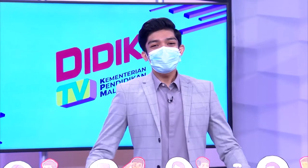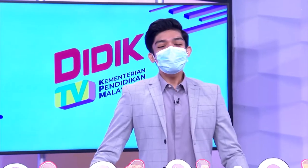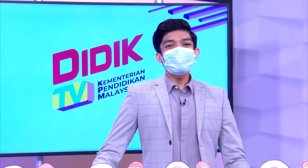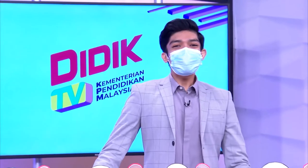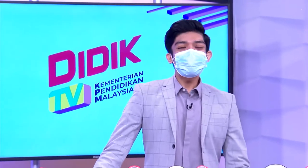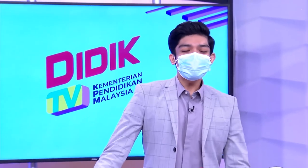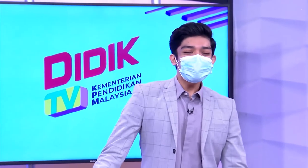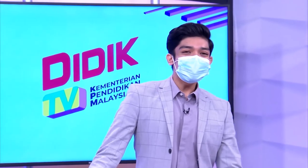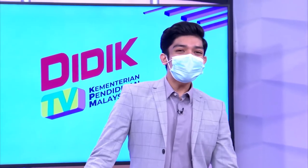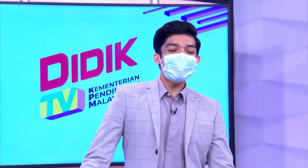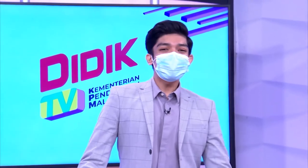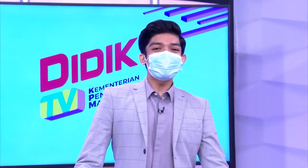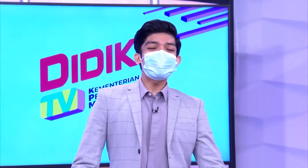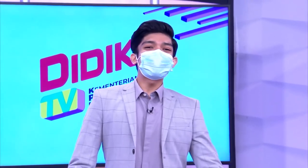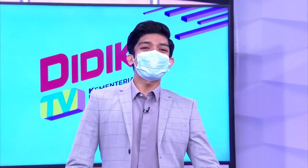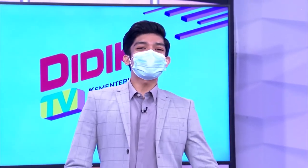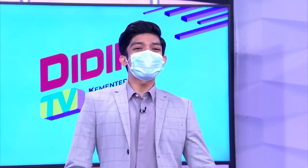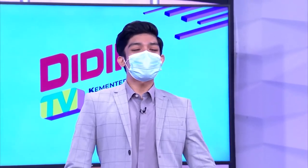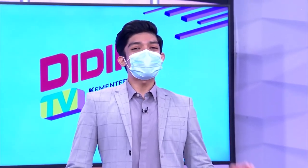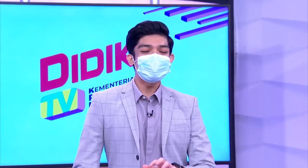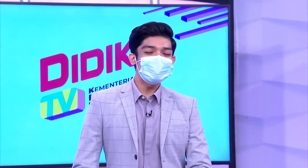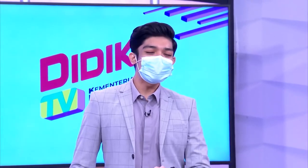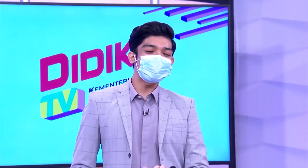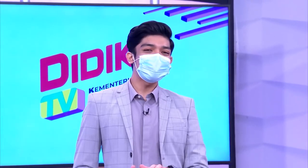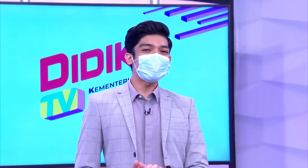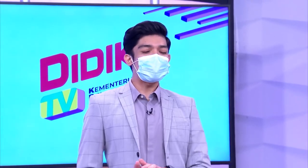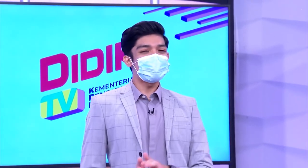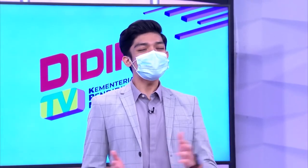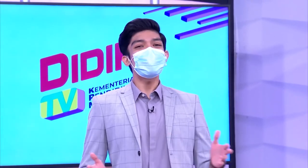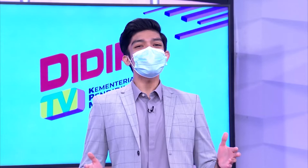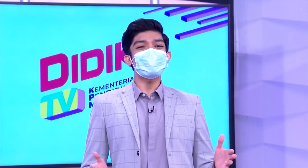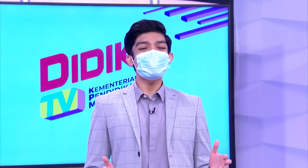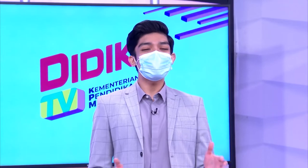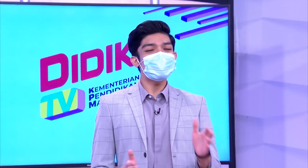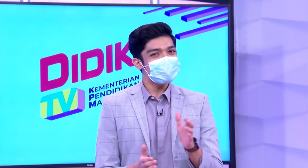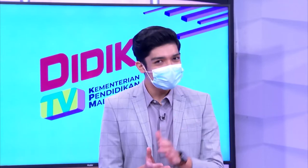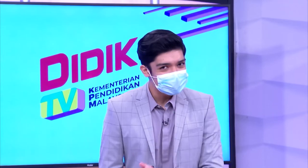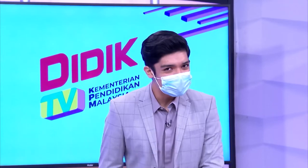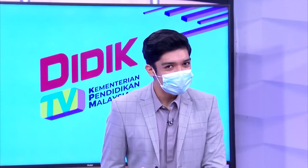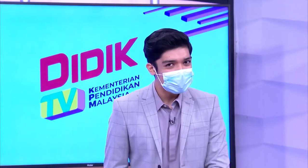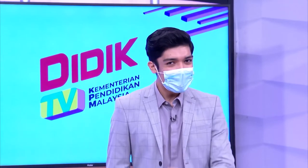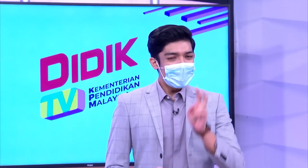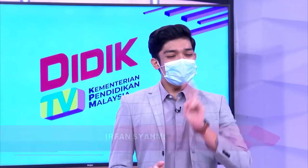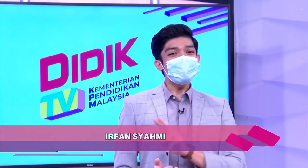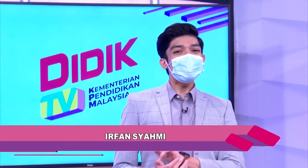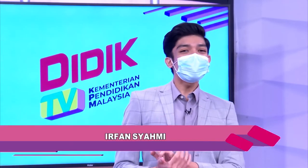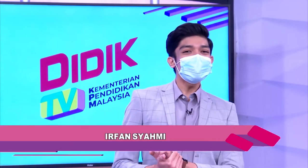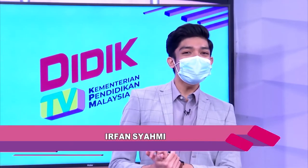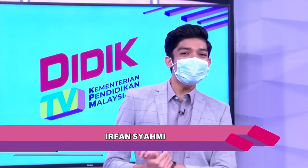assalamualaikum Naswa kepada anda sedang menyaksikan Didik TVC bersama OST Andai Irving suami Islam kedua ini kita